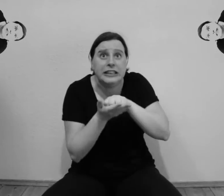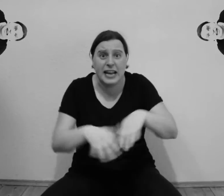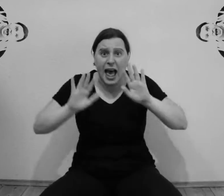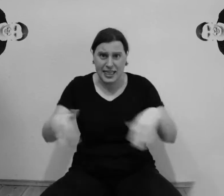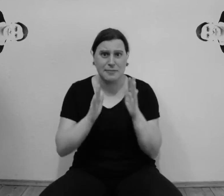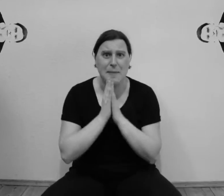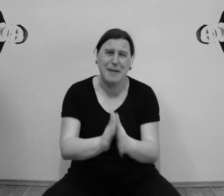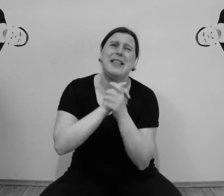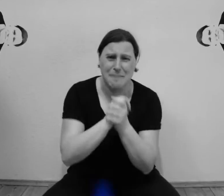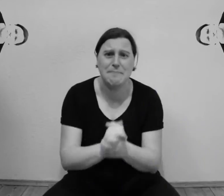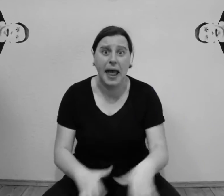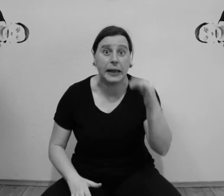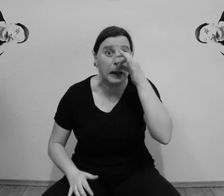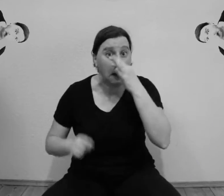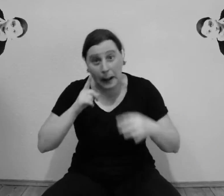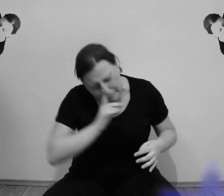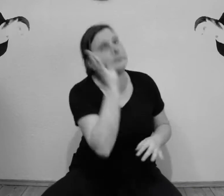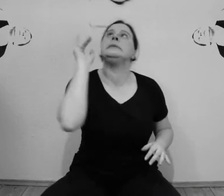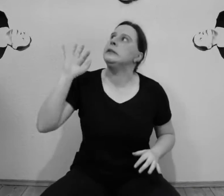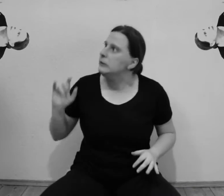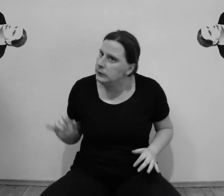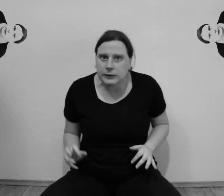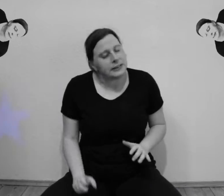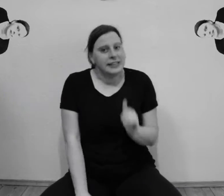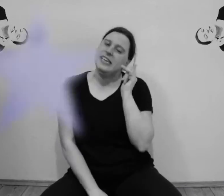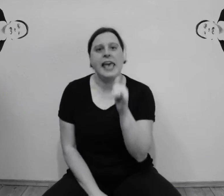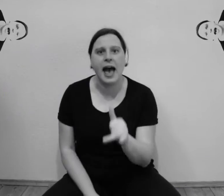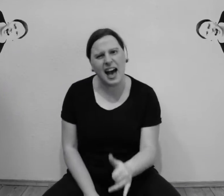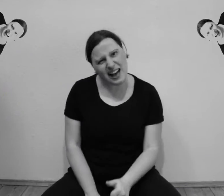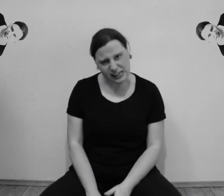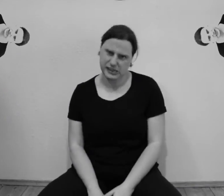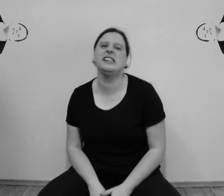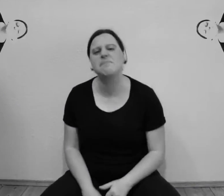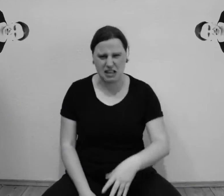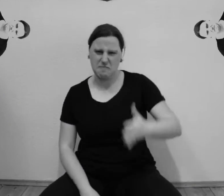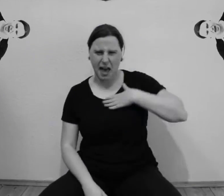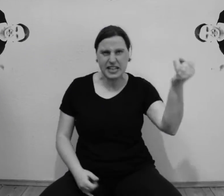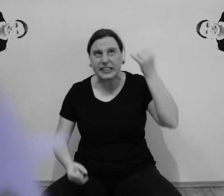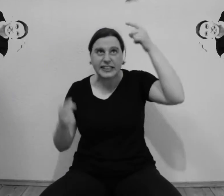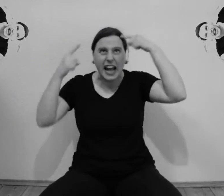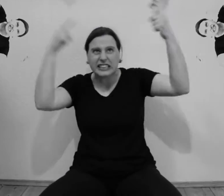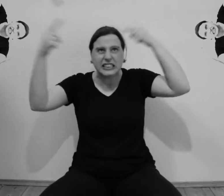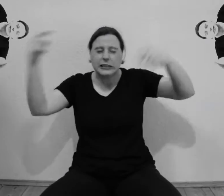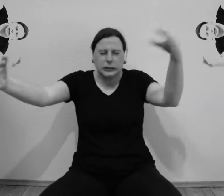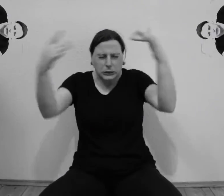knien Lass mich bitten und betteln und noch ne Linie ziehen Ja, wasche meine Gedanken Lass sie